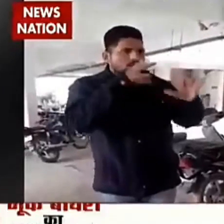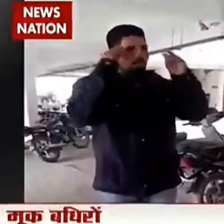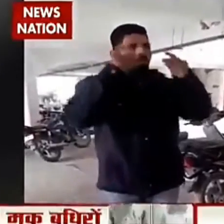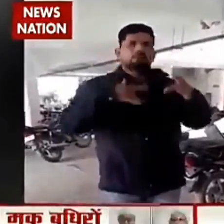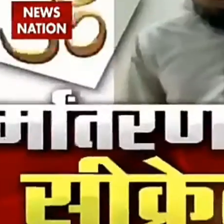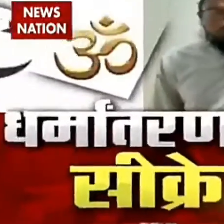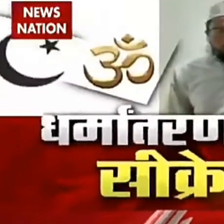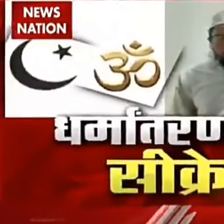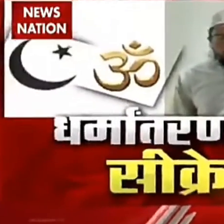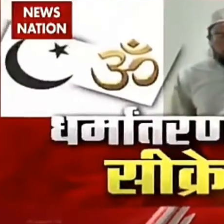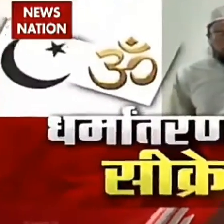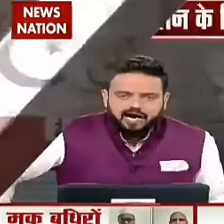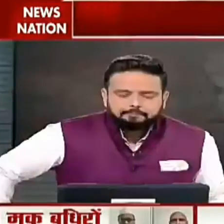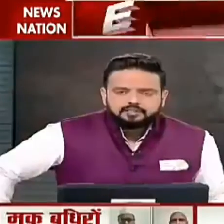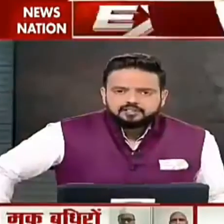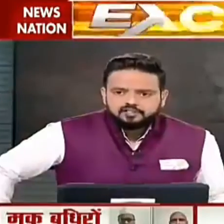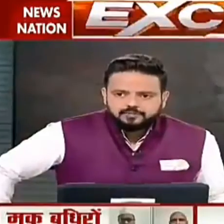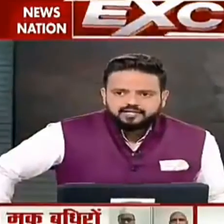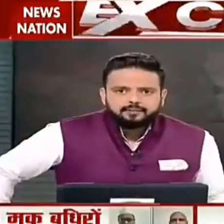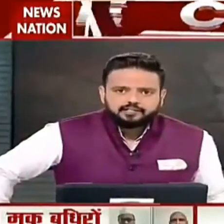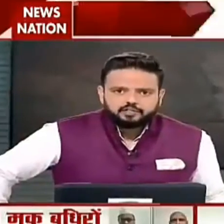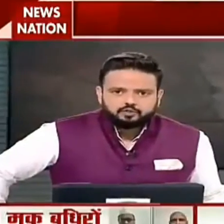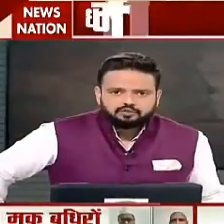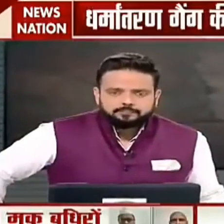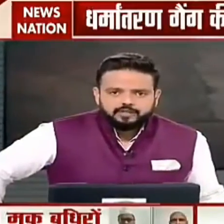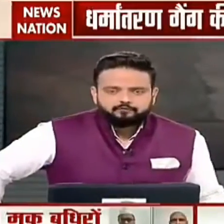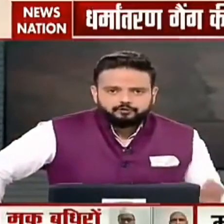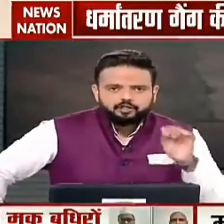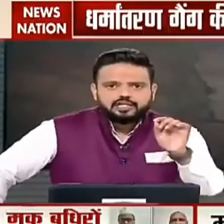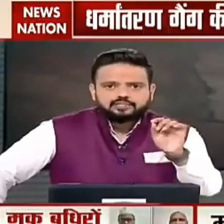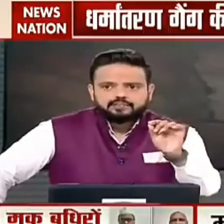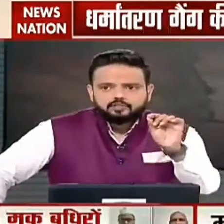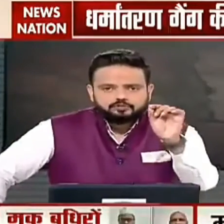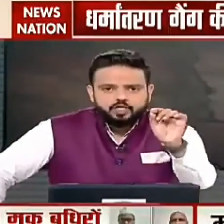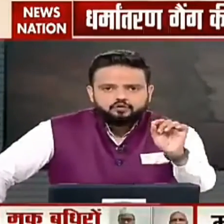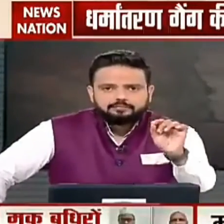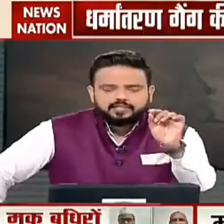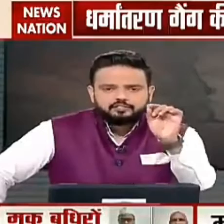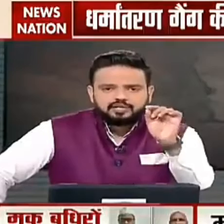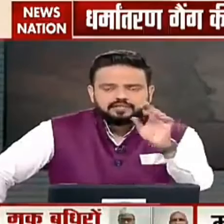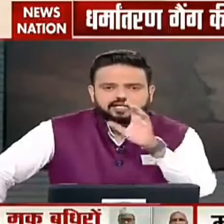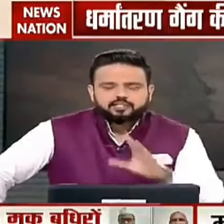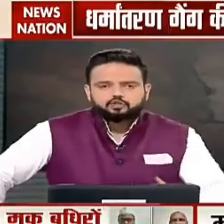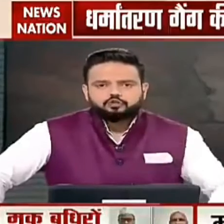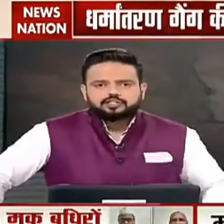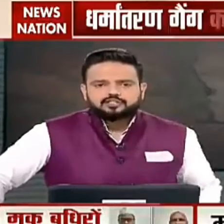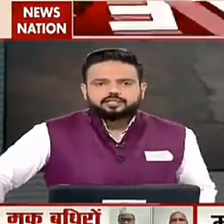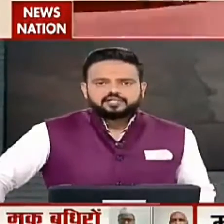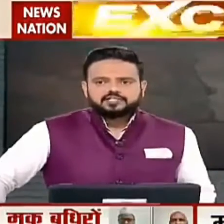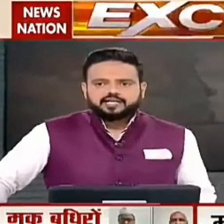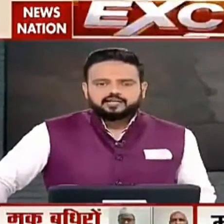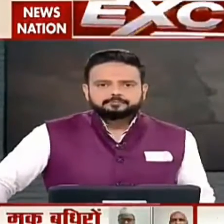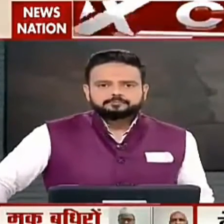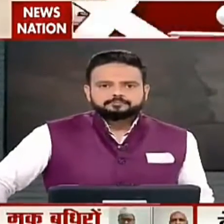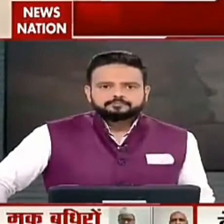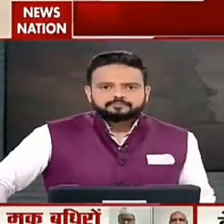इस वक्त क्या कुछ कह रहा है मूक बधिरों से, जरा आप समझाइए हमारे दर्शकों को। हम वो वीडियो चलाते हैं, उस वीडियो को आप देखिए और जरा बताइए दर्शकों को कि दरअसल